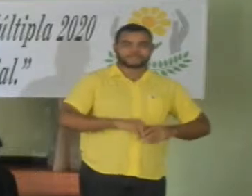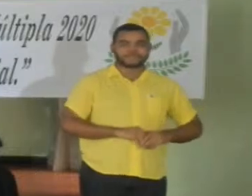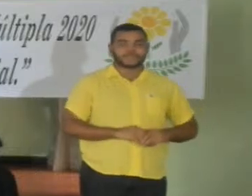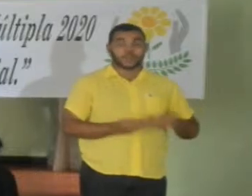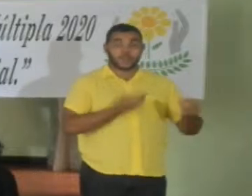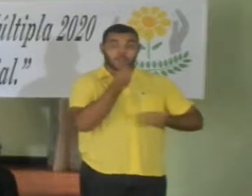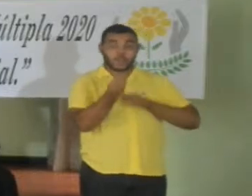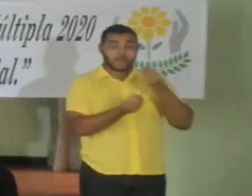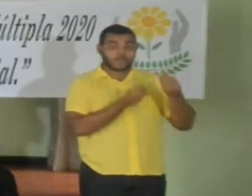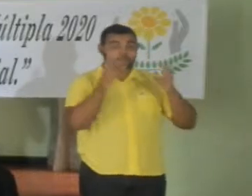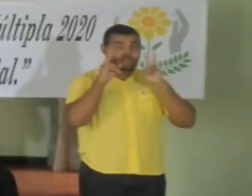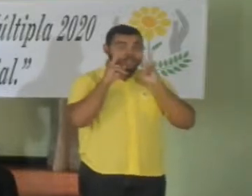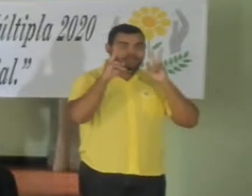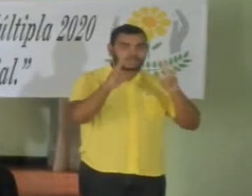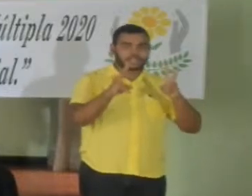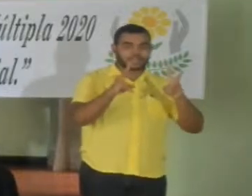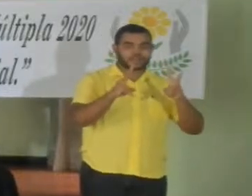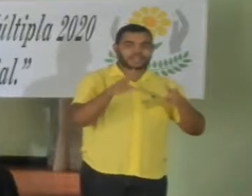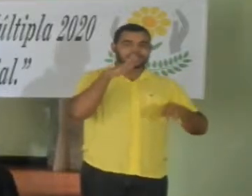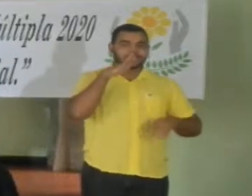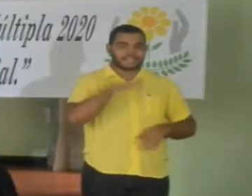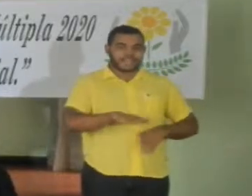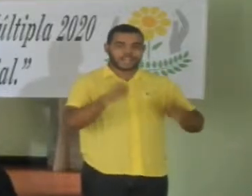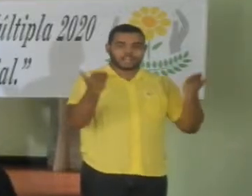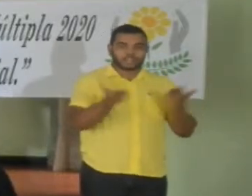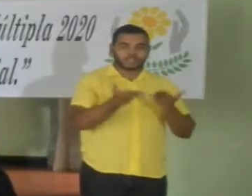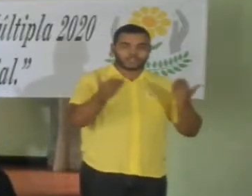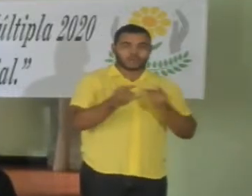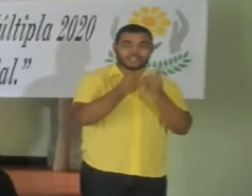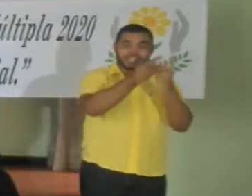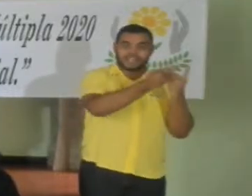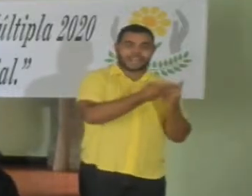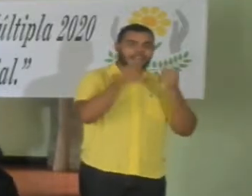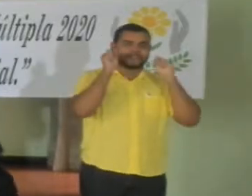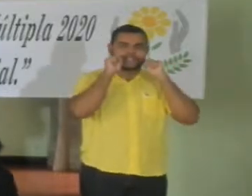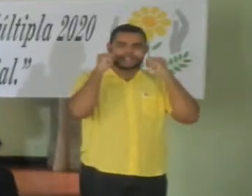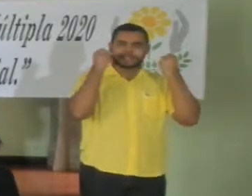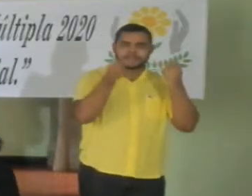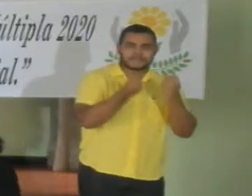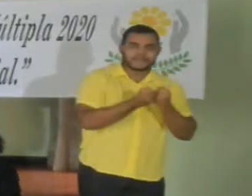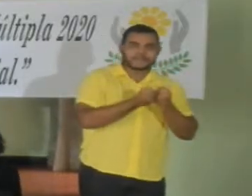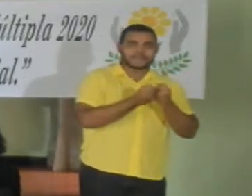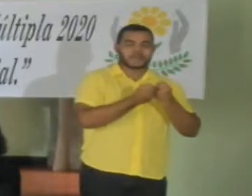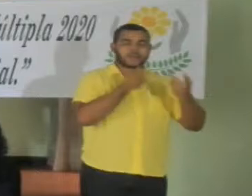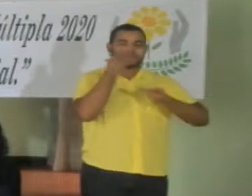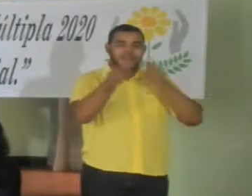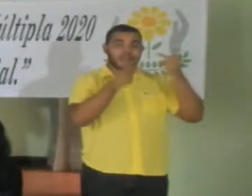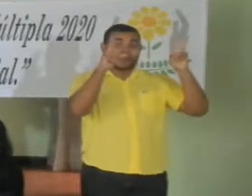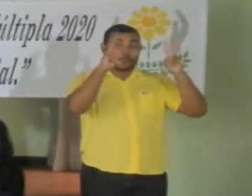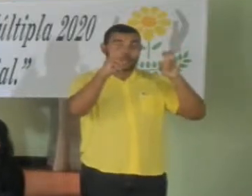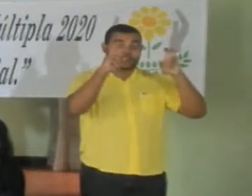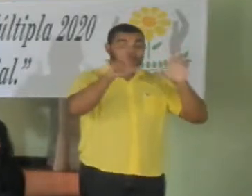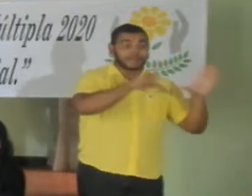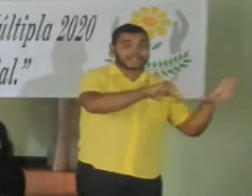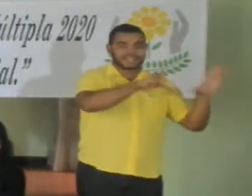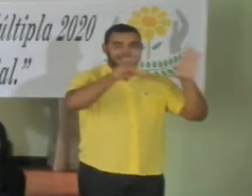Como vocês viram, né, ao longo dessa tarde, nessa live, nesse seminário, e como diz o tema, né, da Semana Nacional da Pessoa com